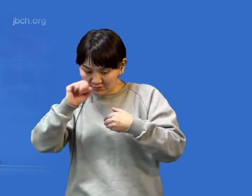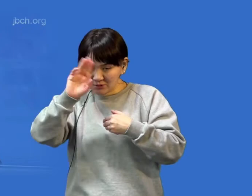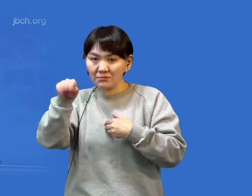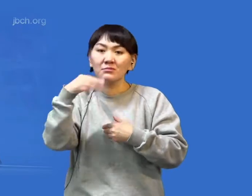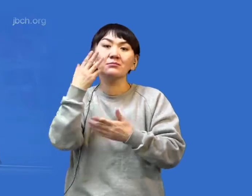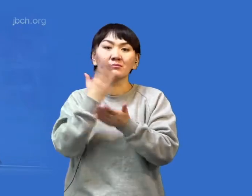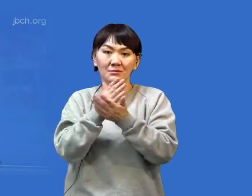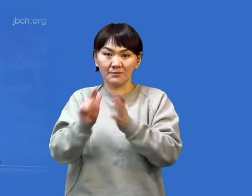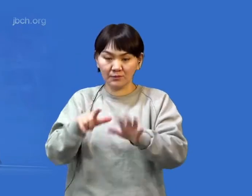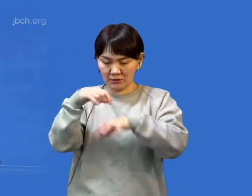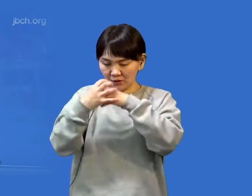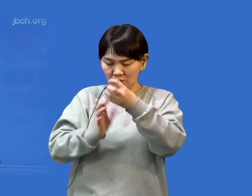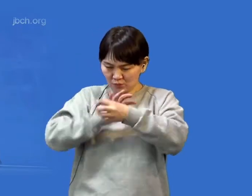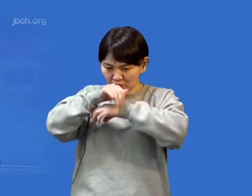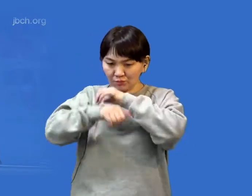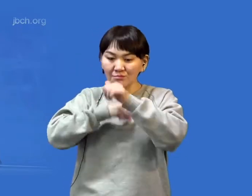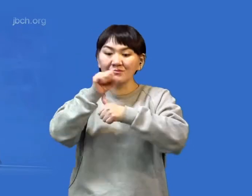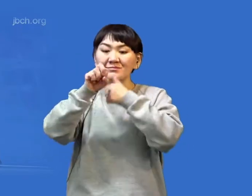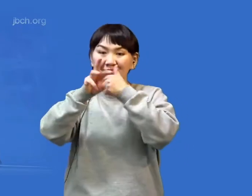мэдээ тараагдаж.